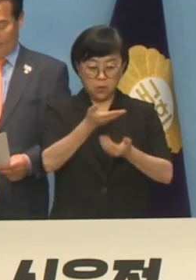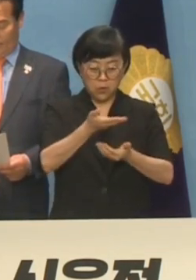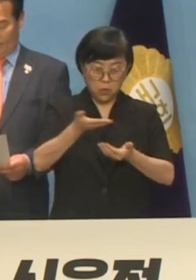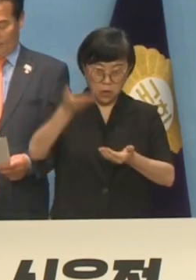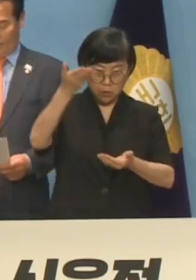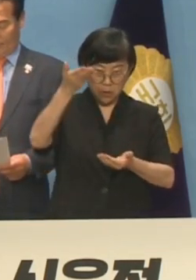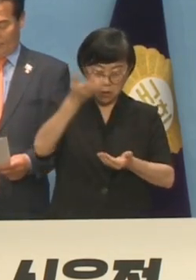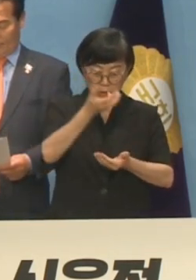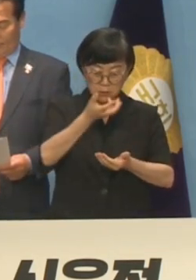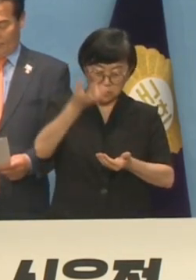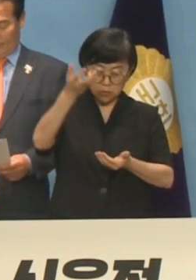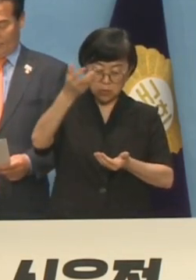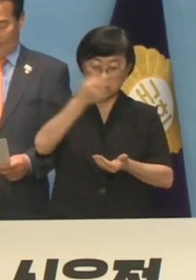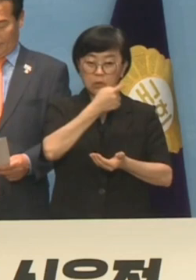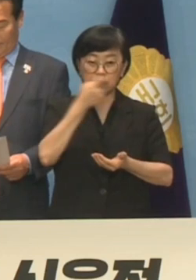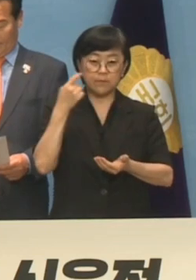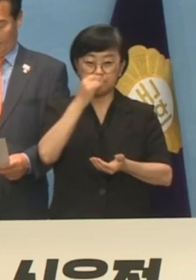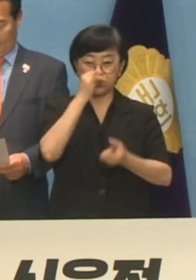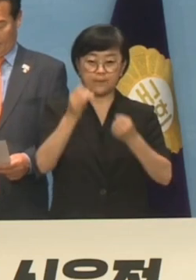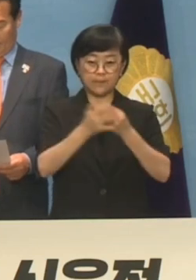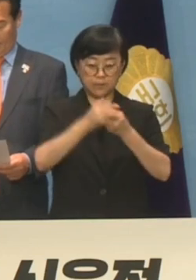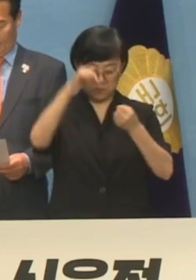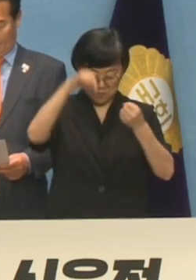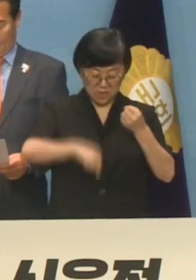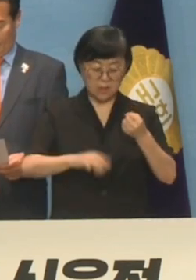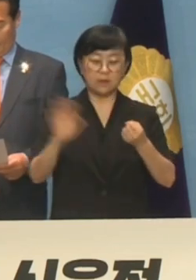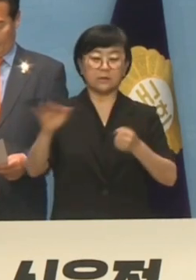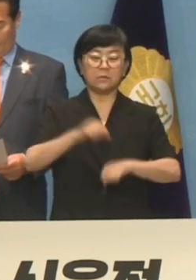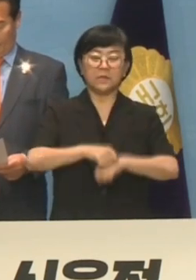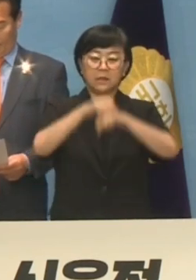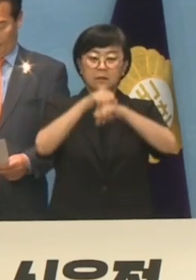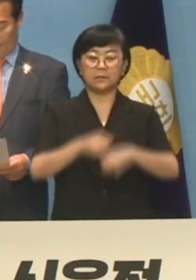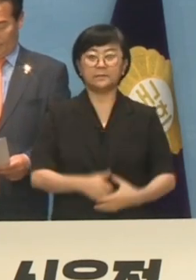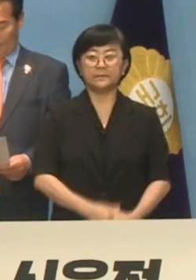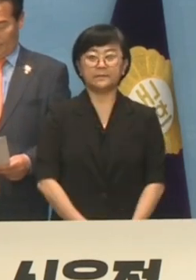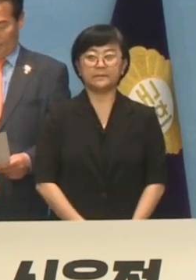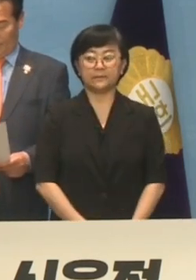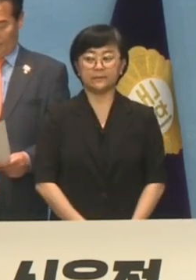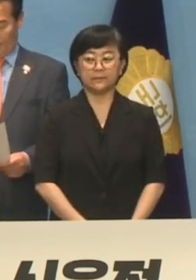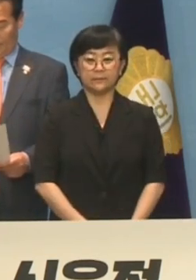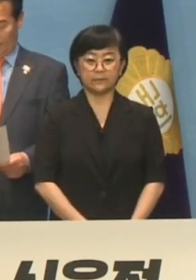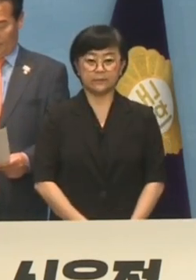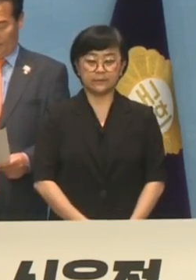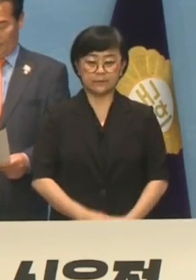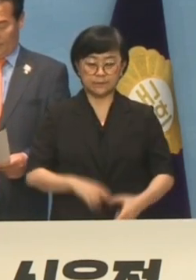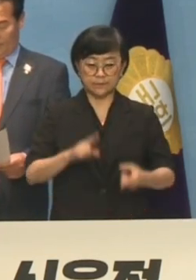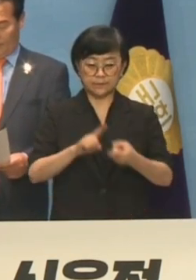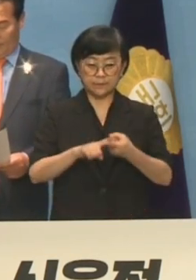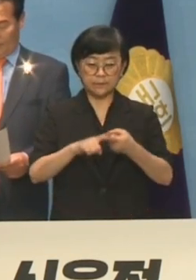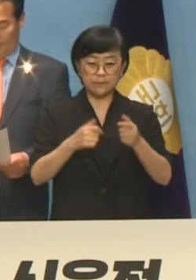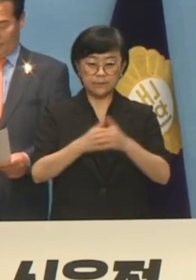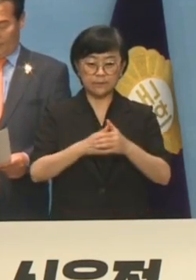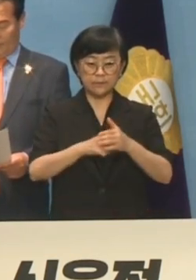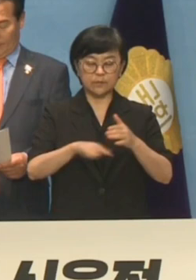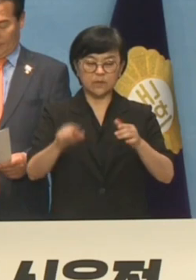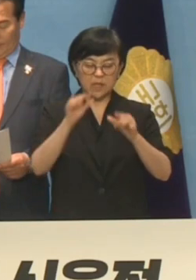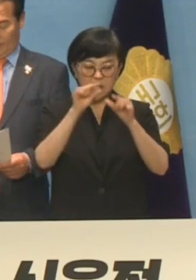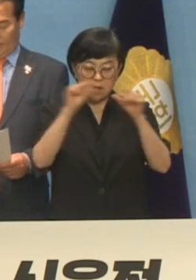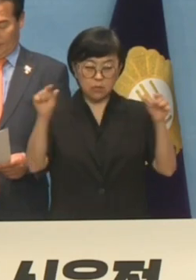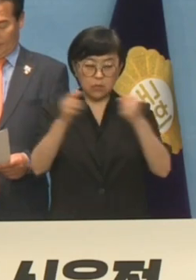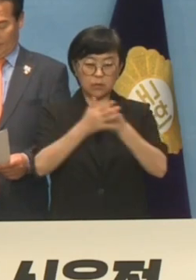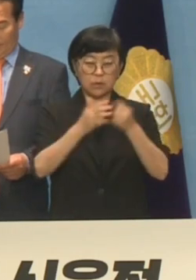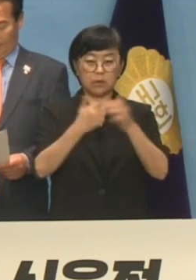떠서 검증하고 있었던 것이 밝혀졌습니다. 전체 탱크군 중 극히